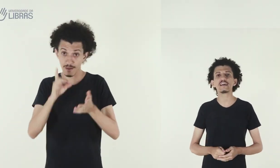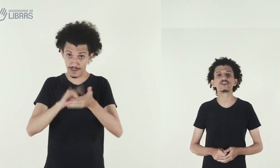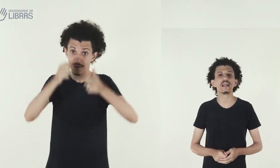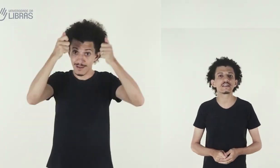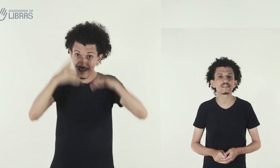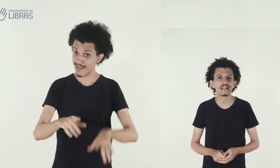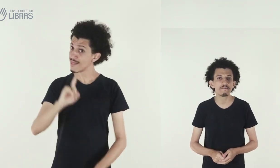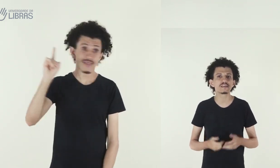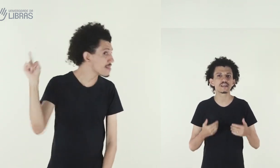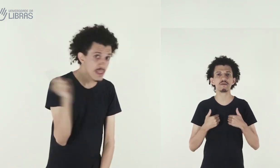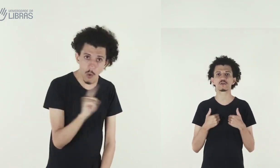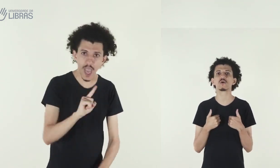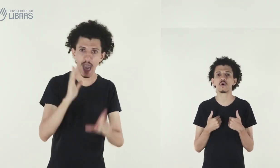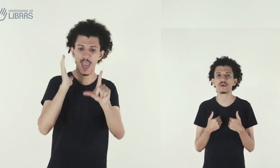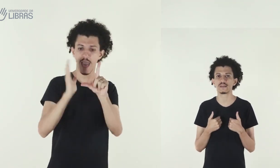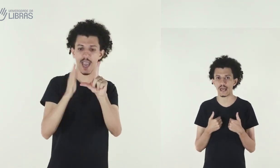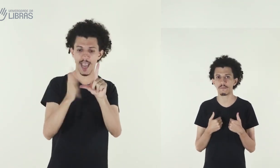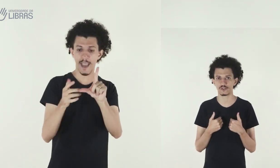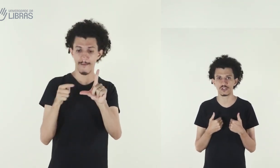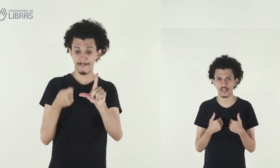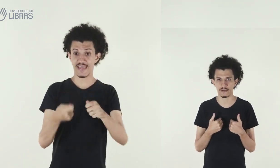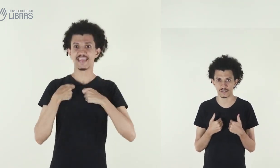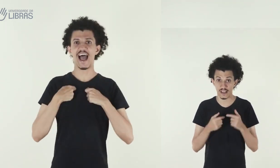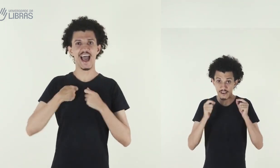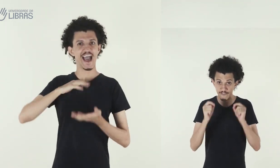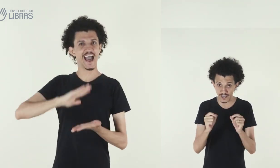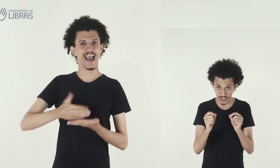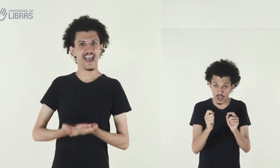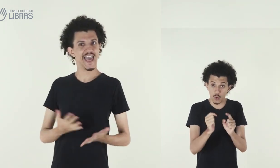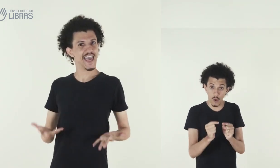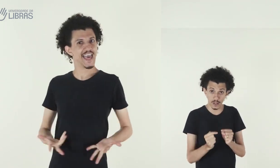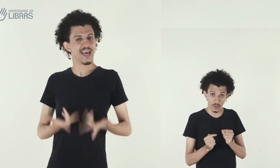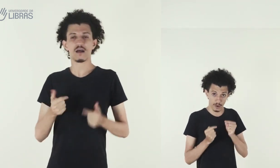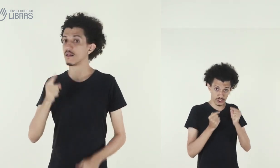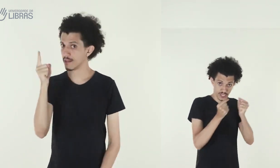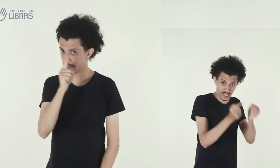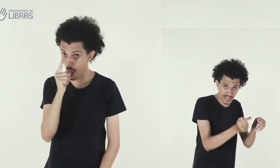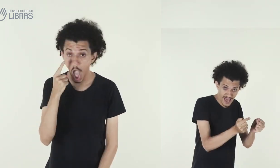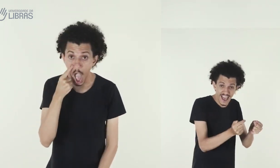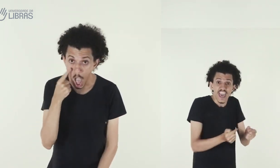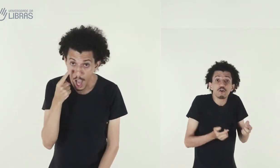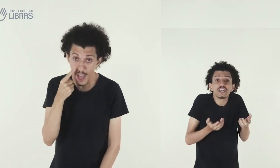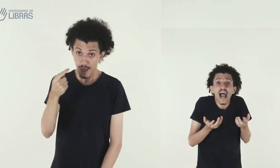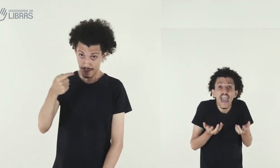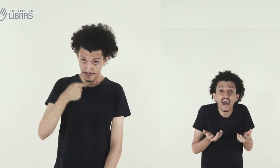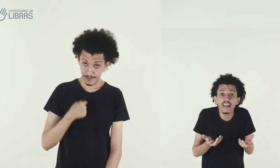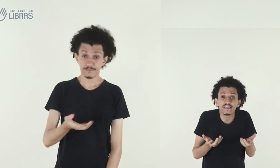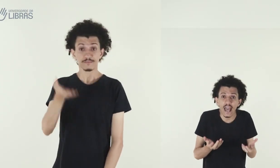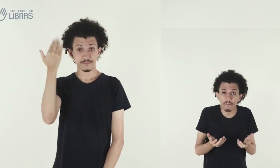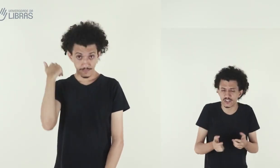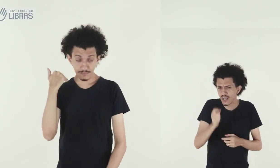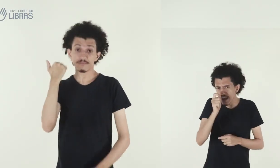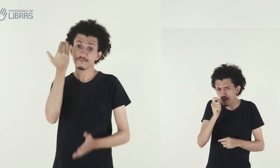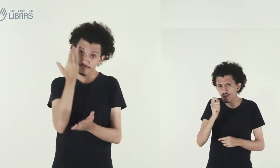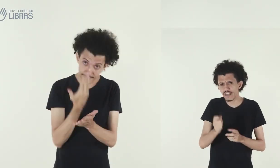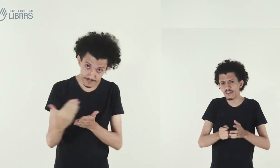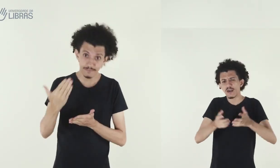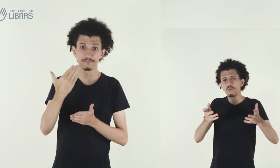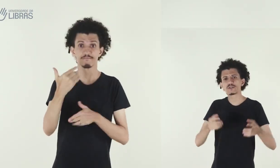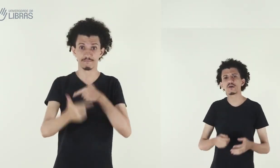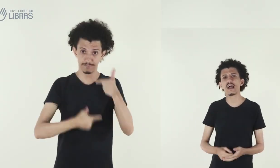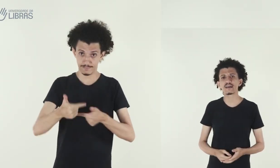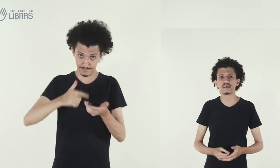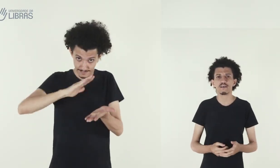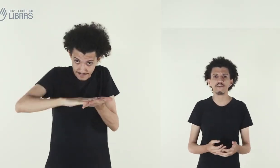a Faculdade de Letras Libras que me tornou intérprete de Libras. Veja, quando eu cheguei lá, eu já era intérprete.